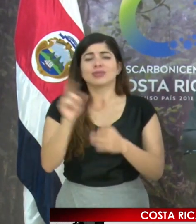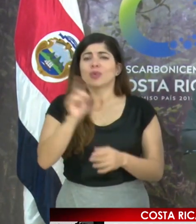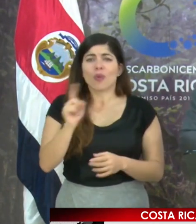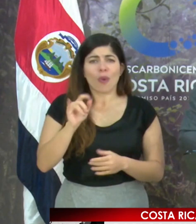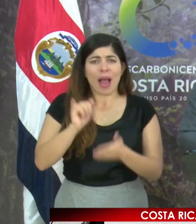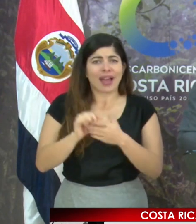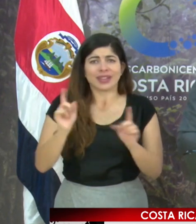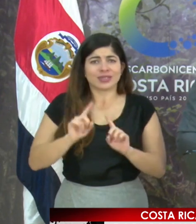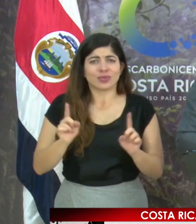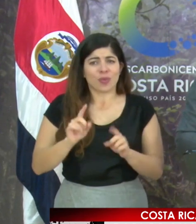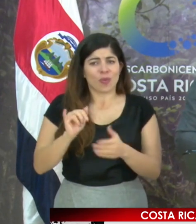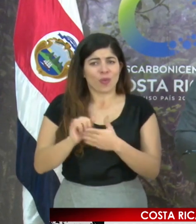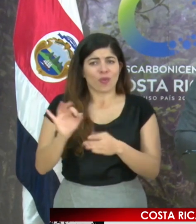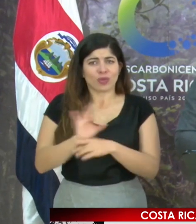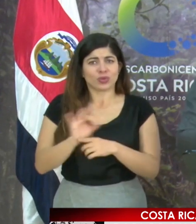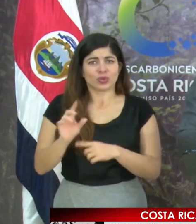así.